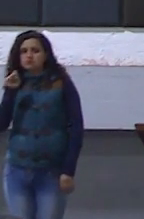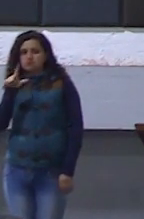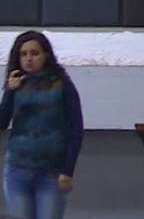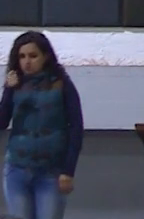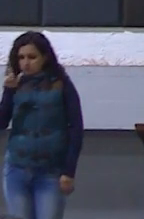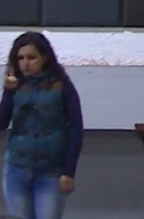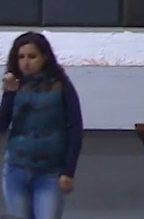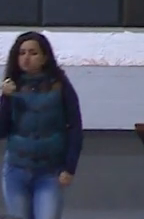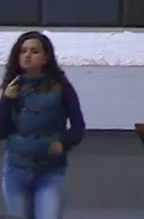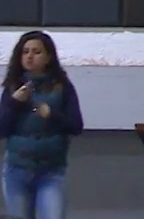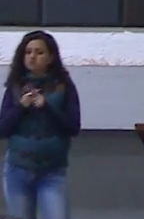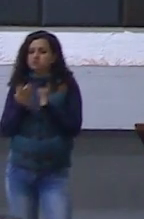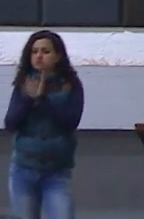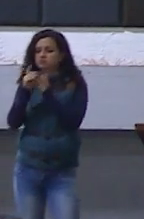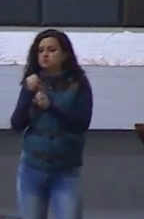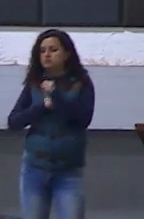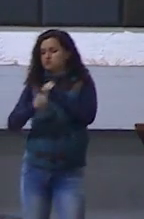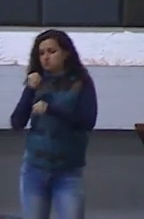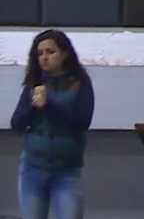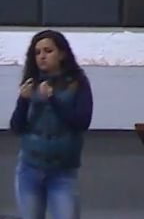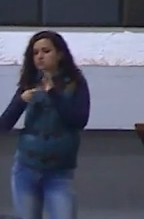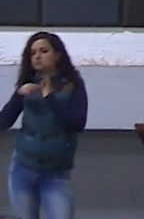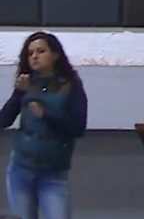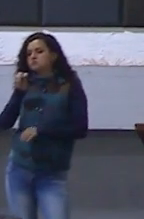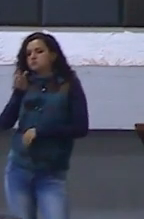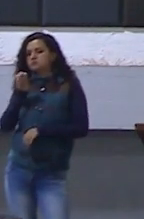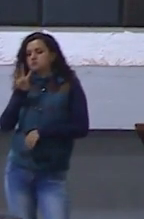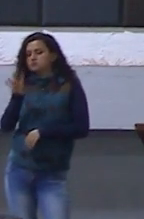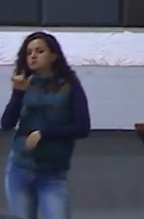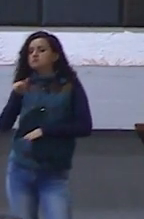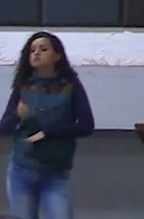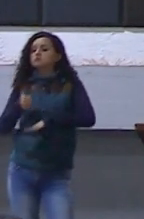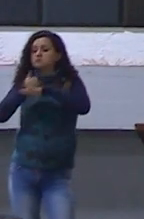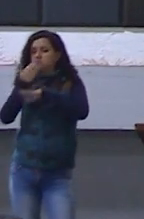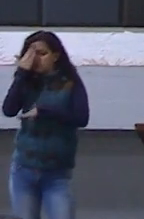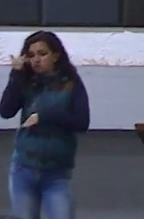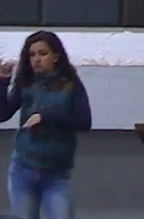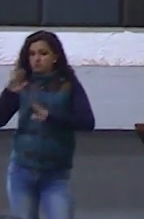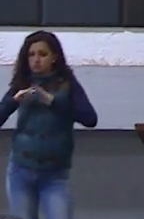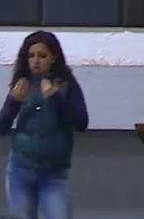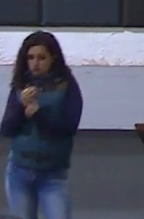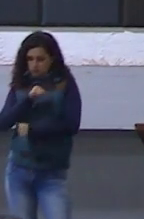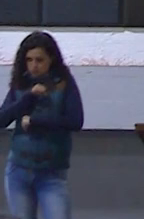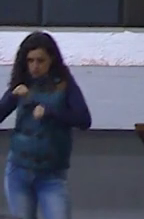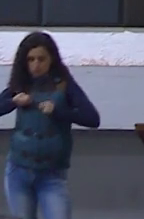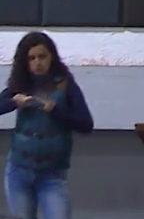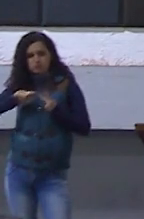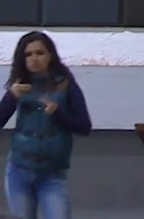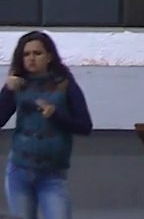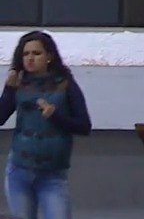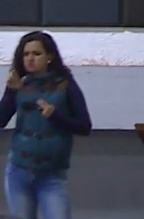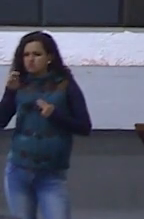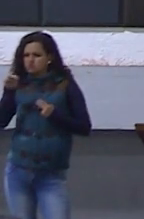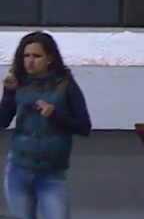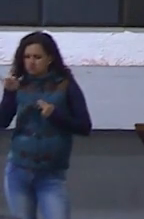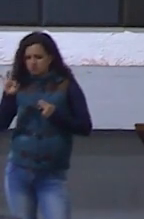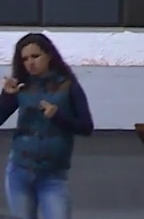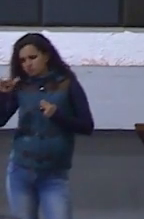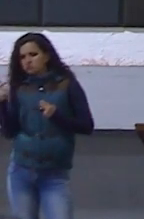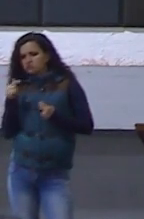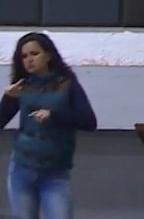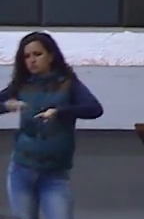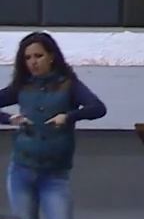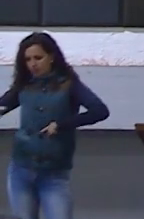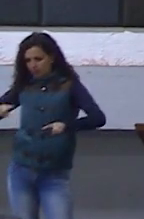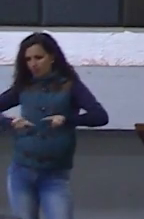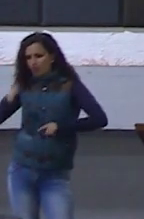84 es director académico de un colegio privado ernesto santanilla es el coordinador académico de